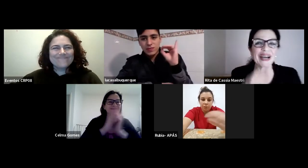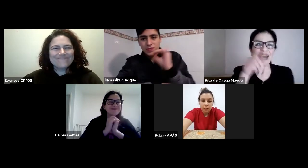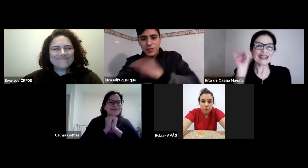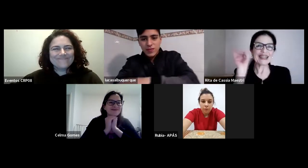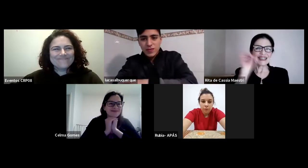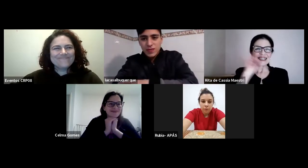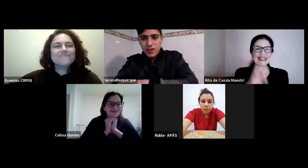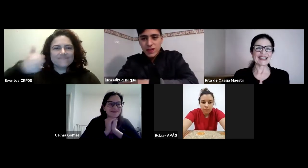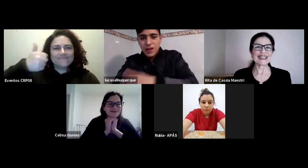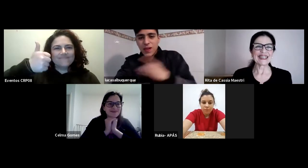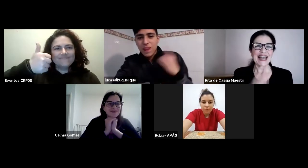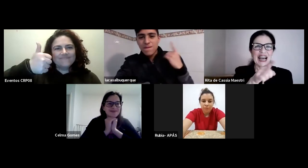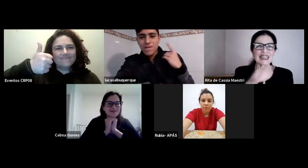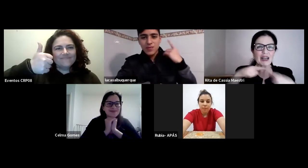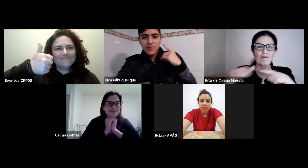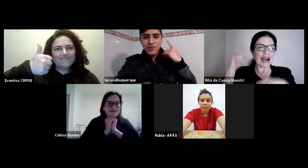Estão me ouvindo?